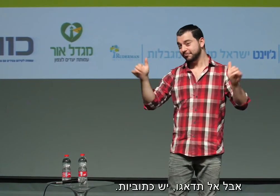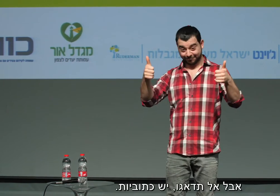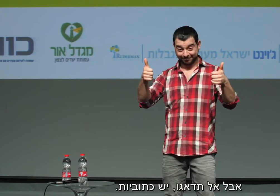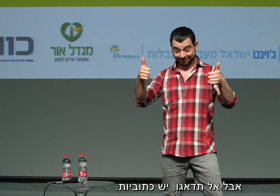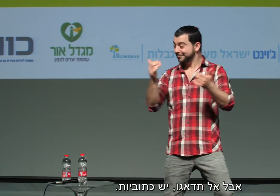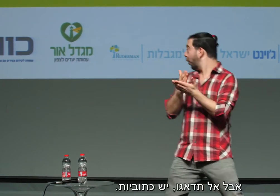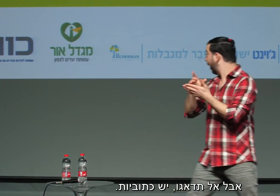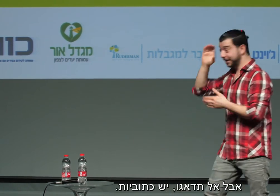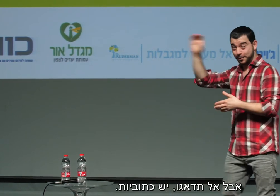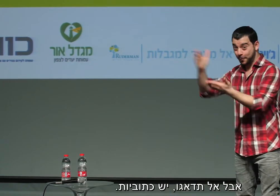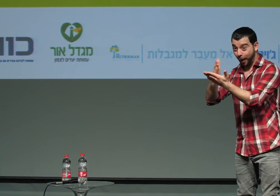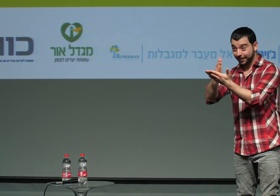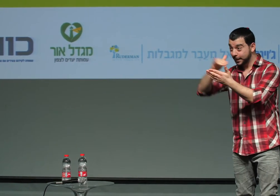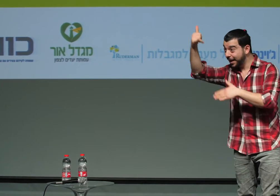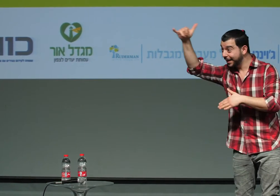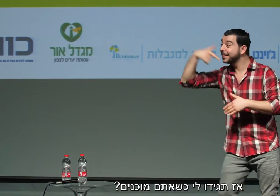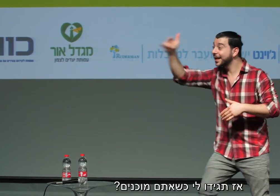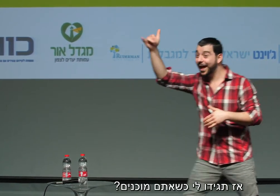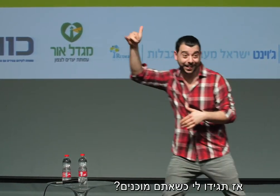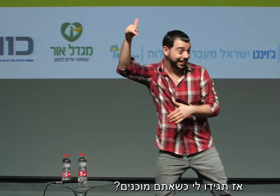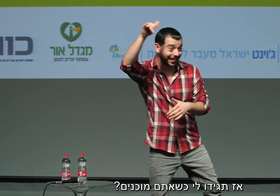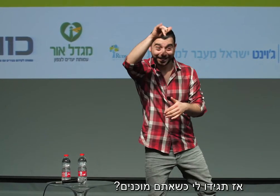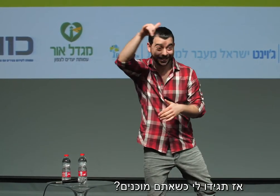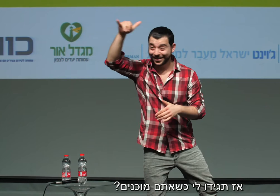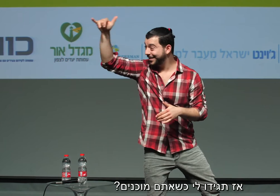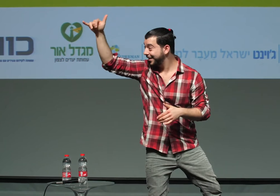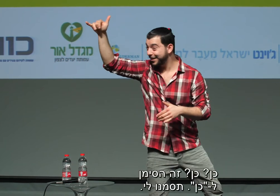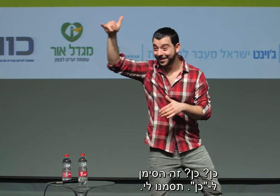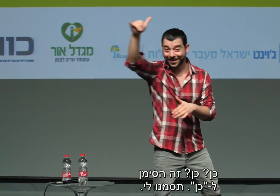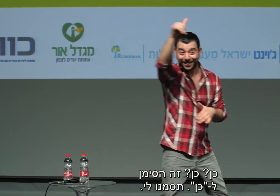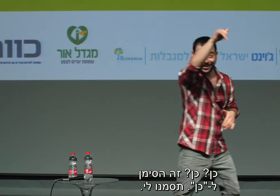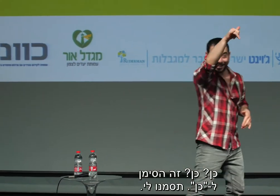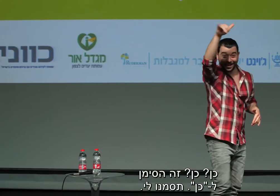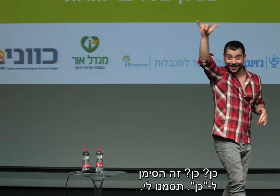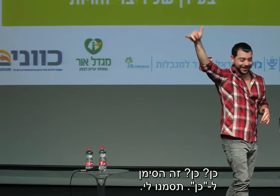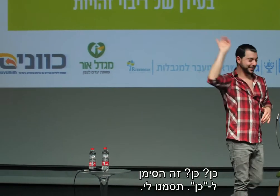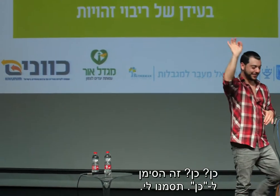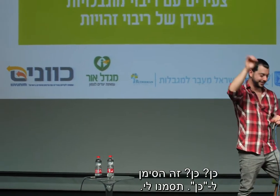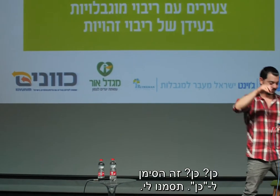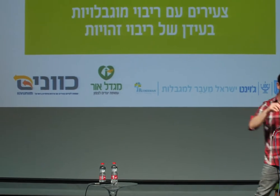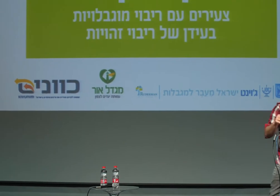אל תדאגו, יש כתוביות. אז תגידו לי שאתם מוכנים, כן, כן, זה הסימן לכן, תסמנו לי.